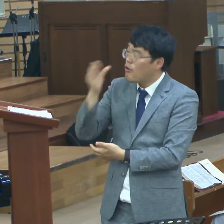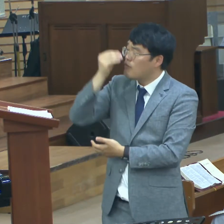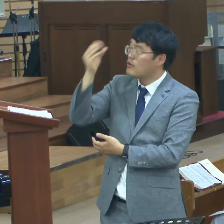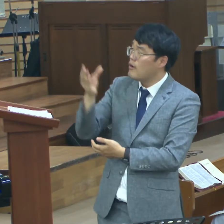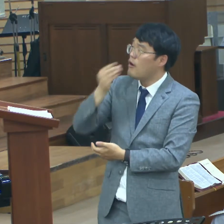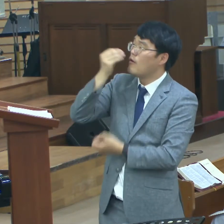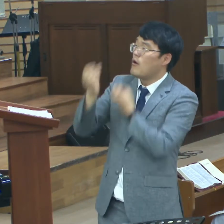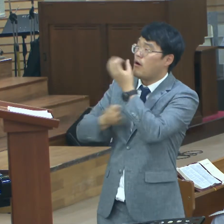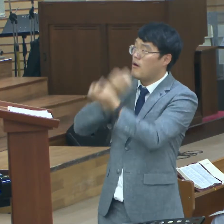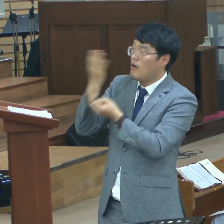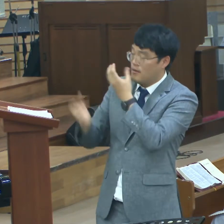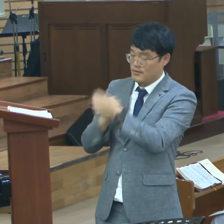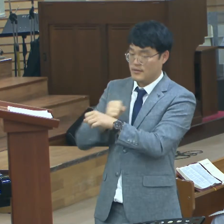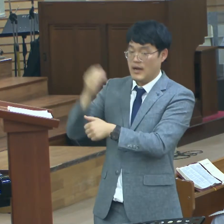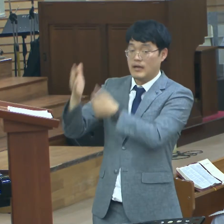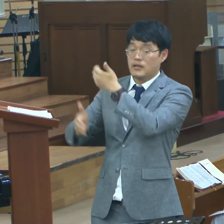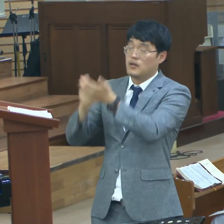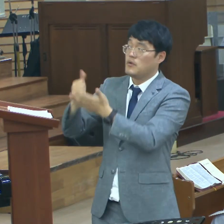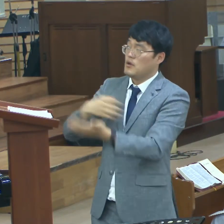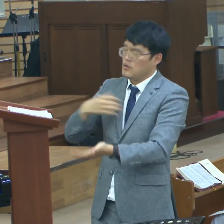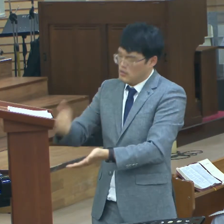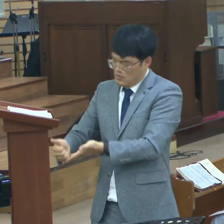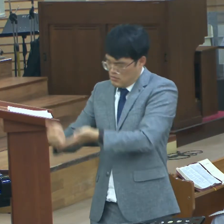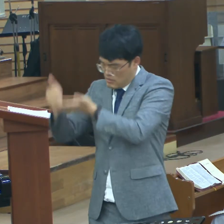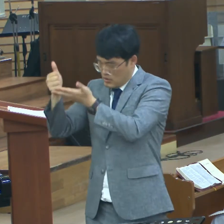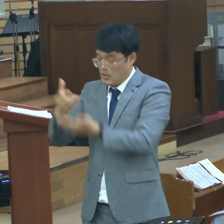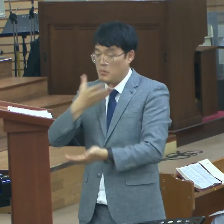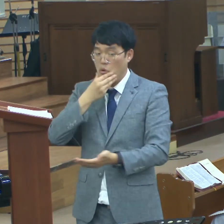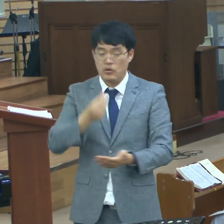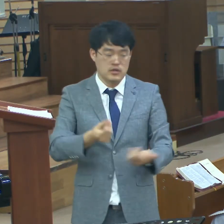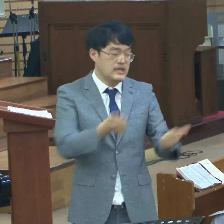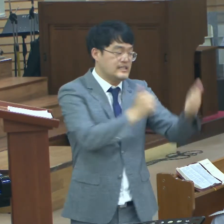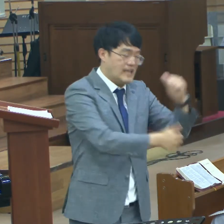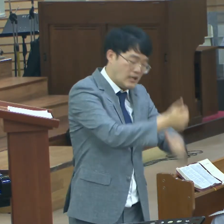거룩하다라고 말하면서 하나님을 경외하는 복을 받게 될